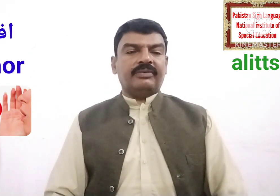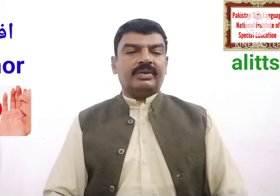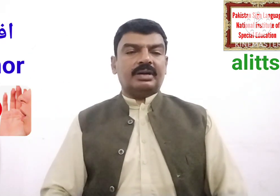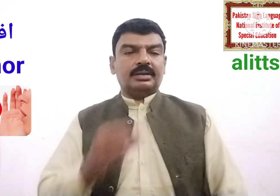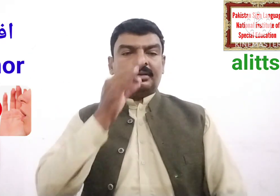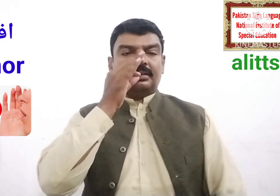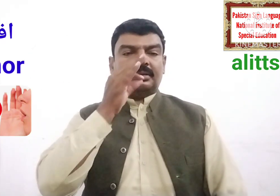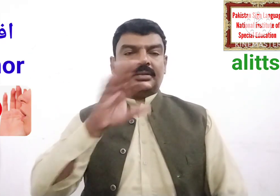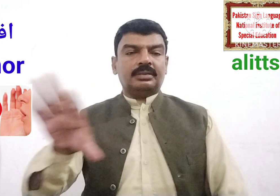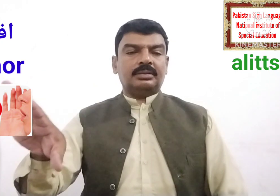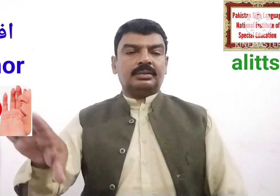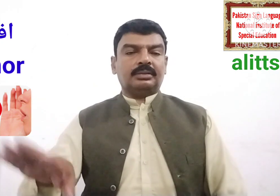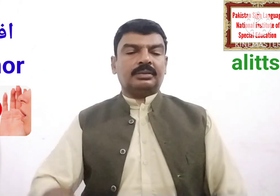अफवा,